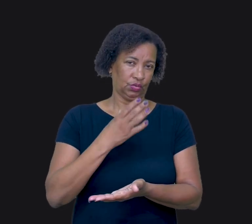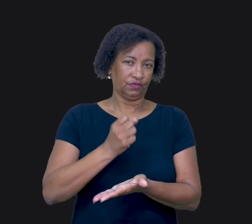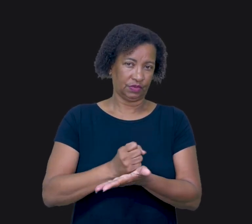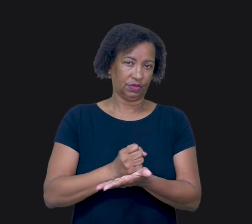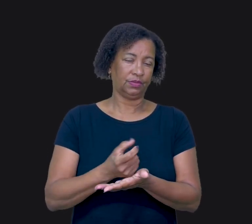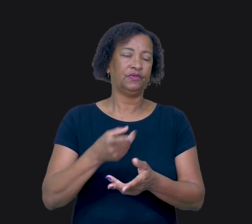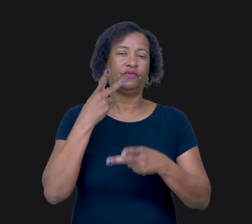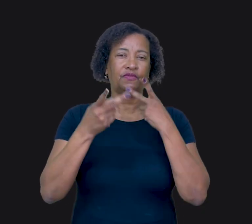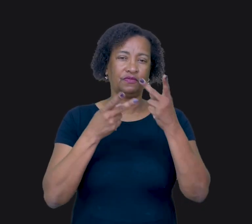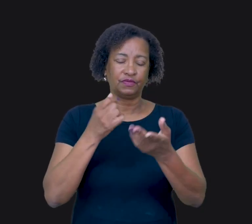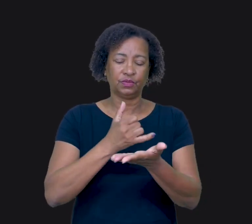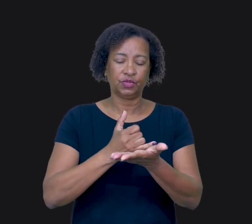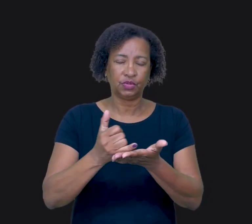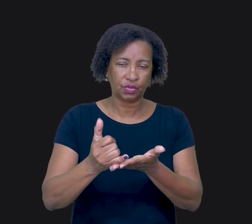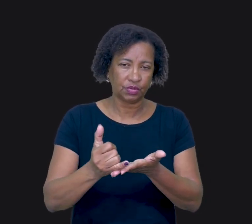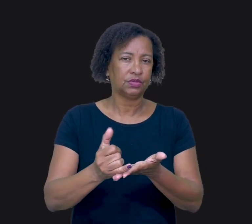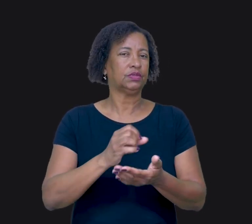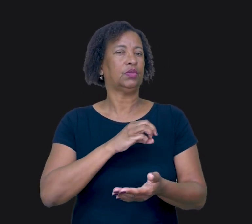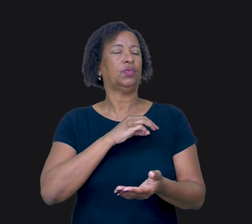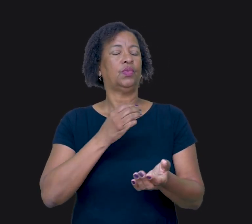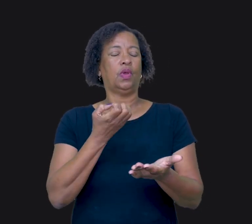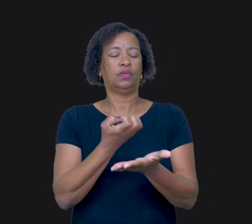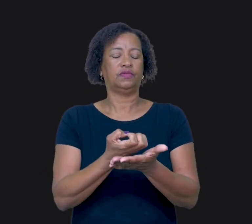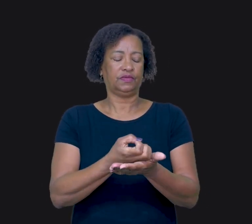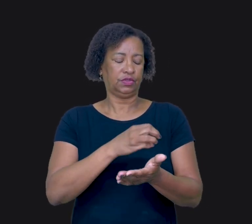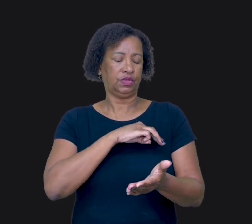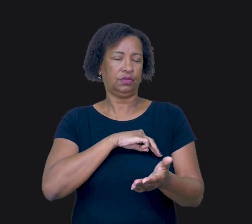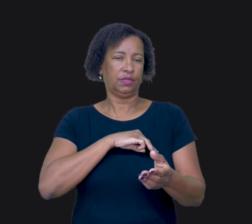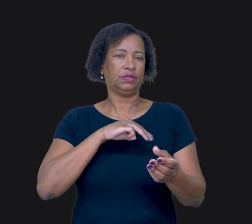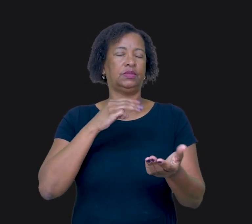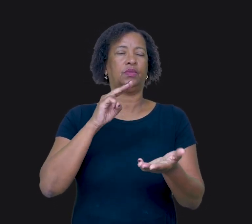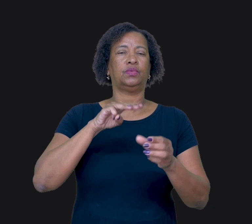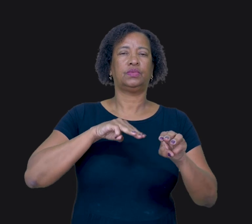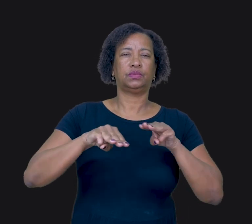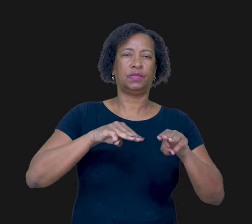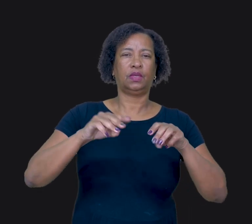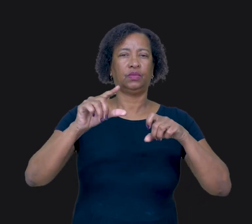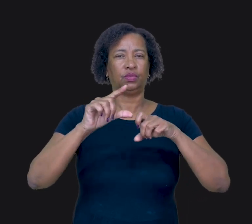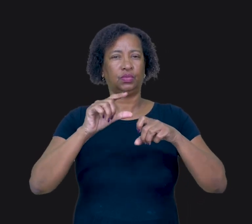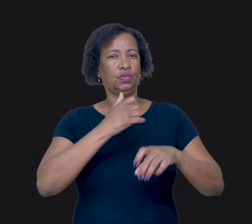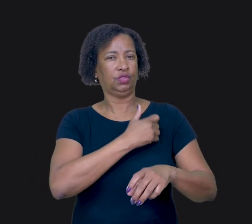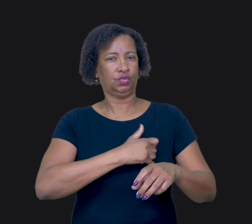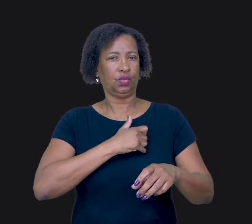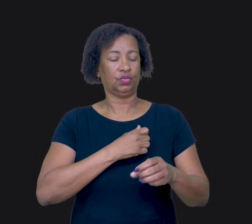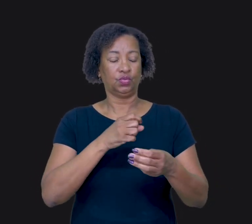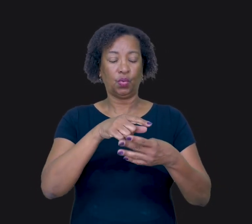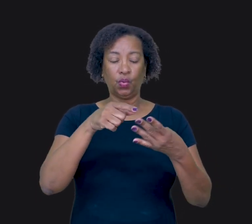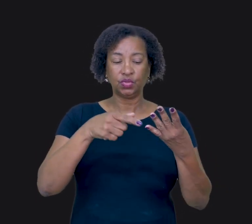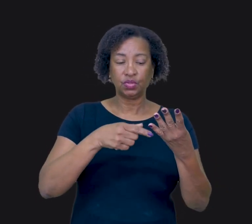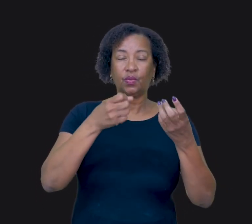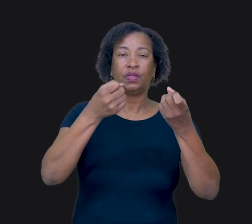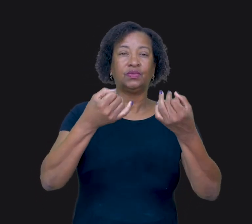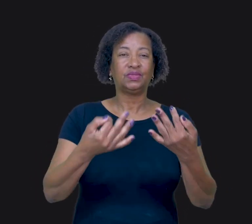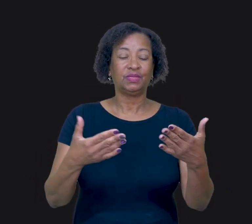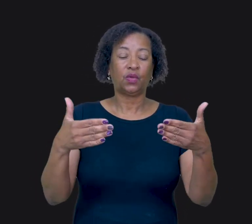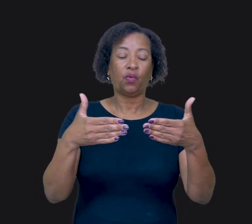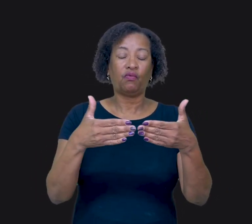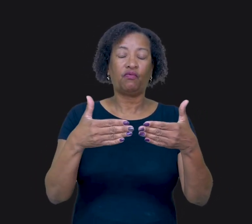aos Evangelhos de Mateus, Marcos, Lucas e João. Primeiro, observe que os 4 Evangelhos falam sobre Jesus Cristo, apesar de